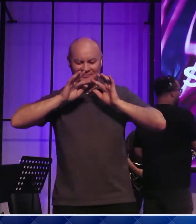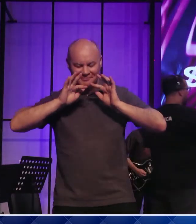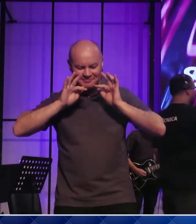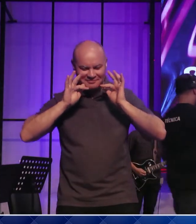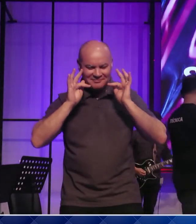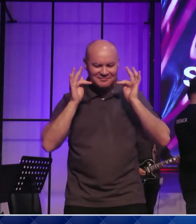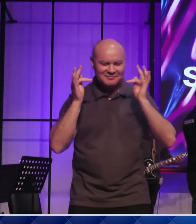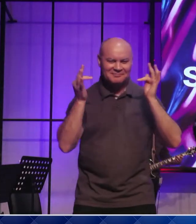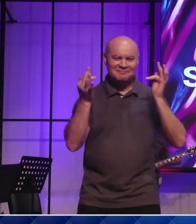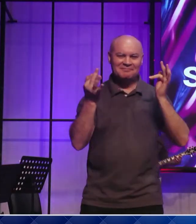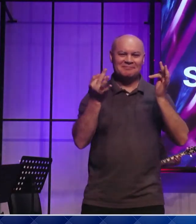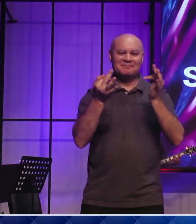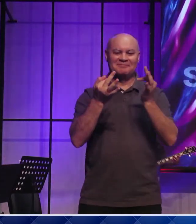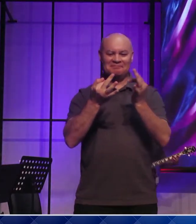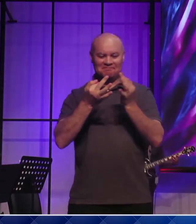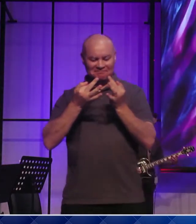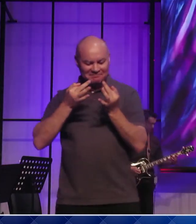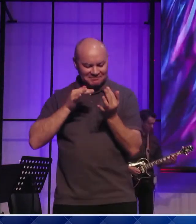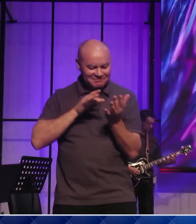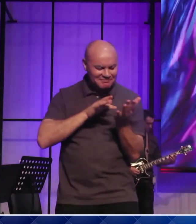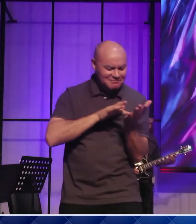qualquer falsidade,